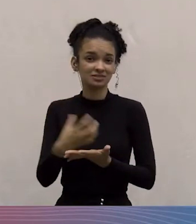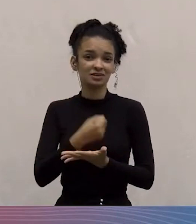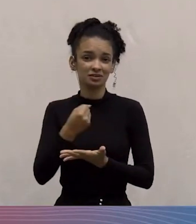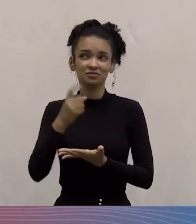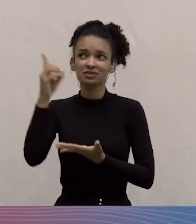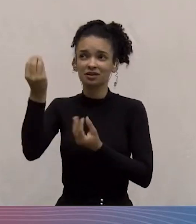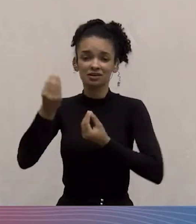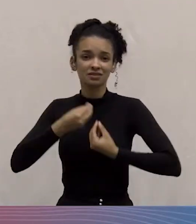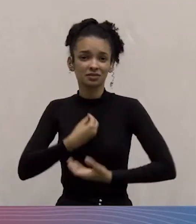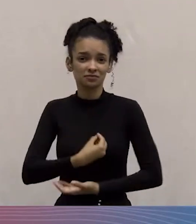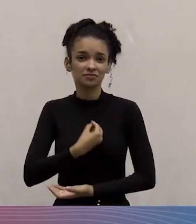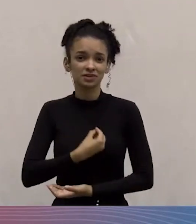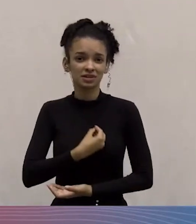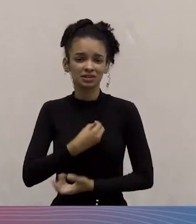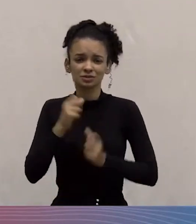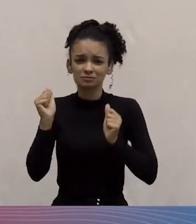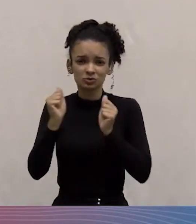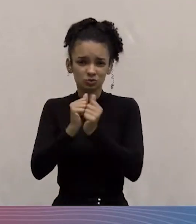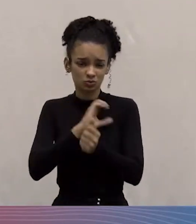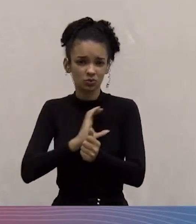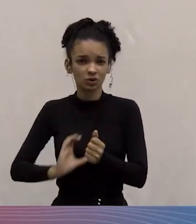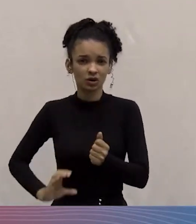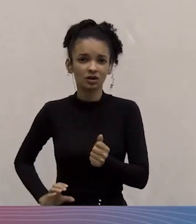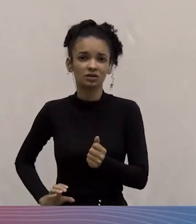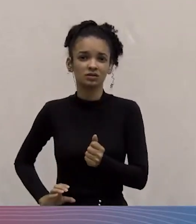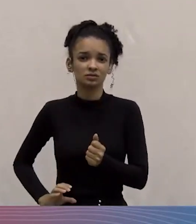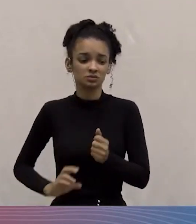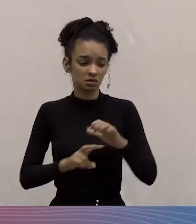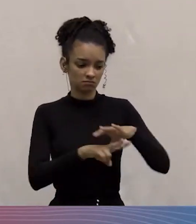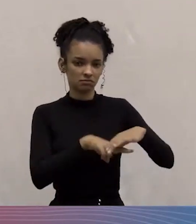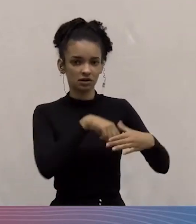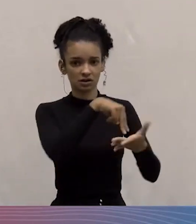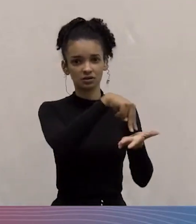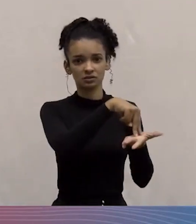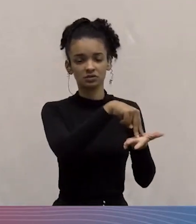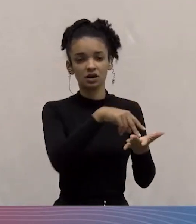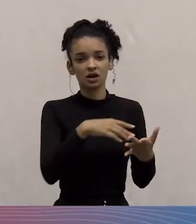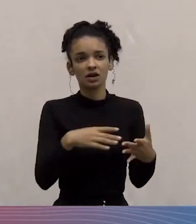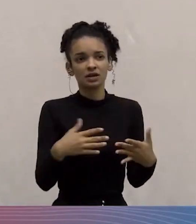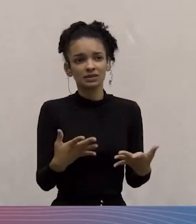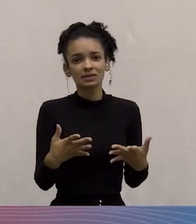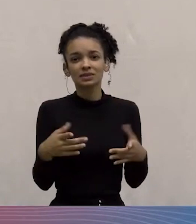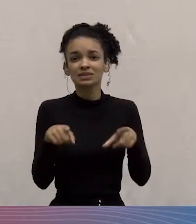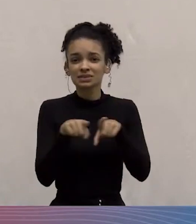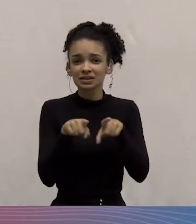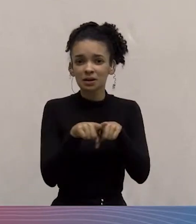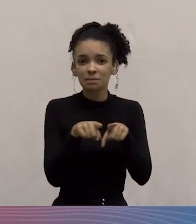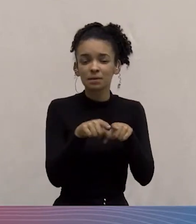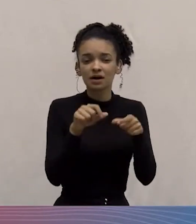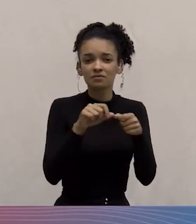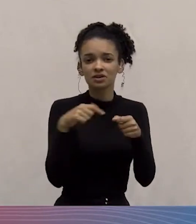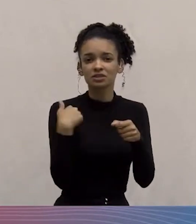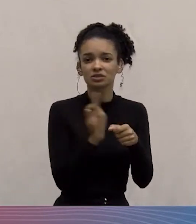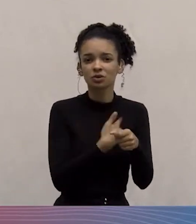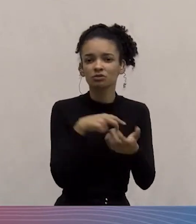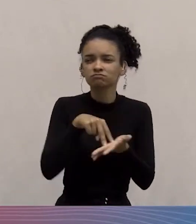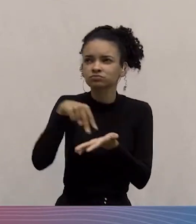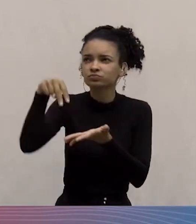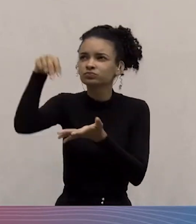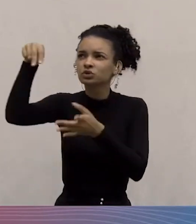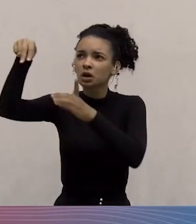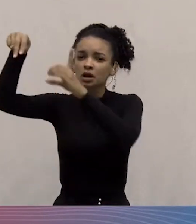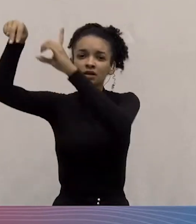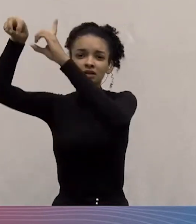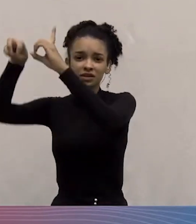deu vida, juntamente com Cristo na sua ressurreição, e ainda mais nos assentou também nos lugares celestiais, também em